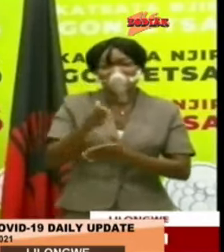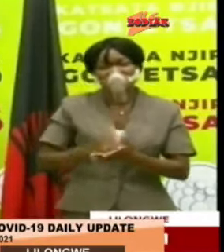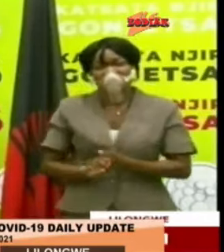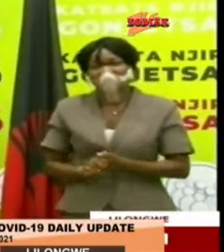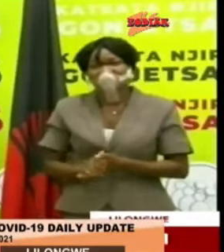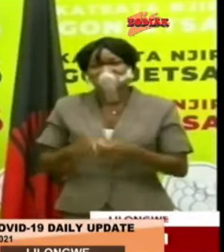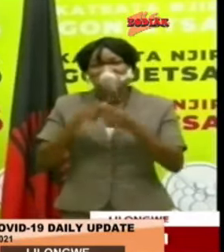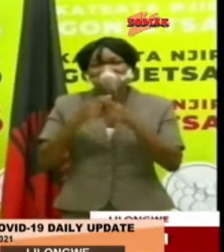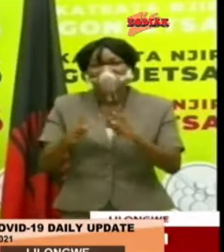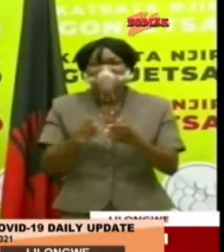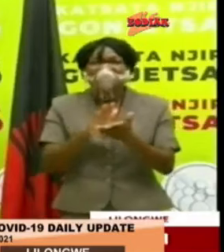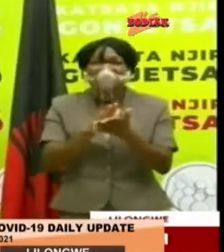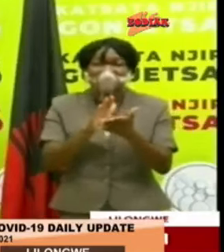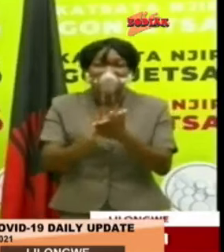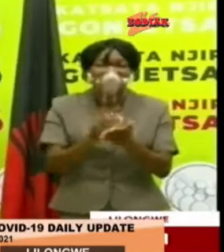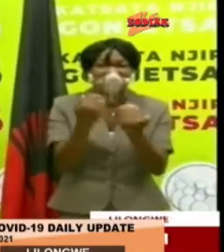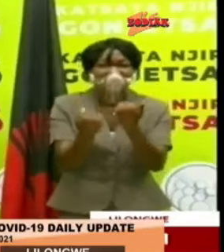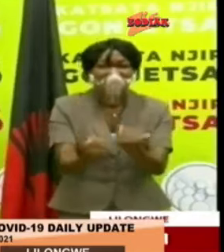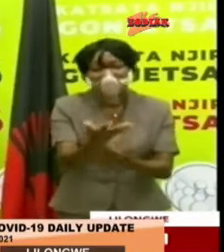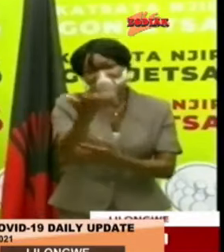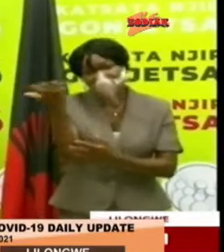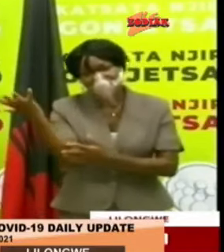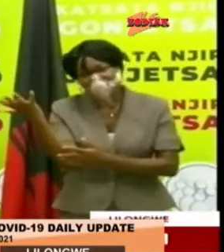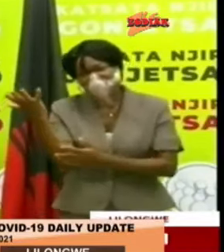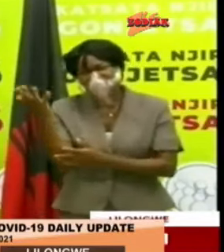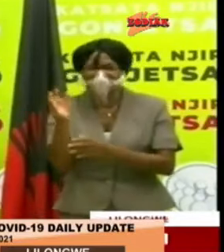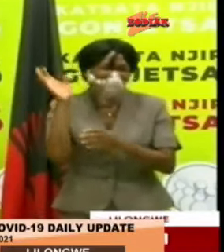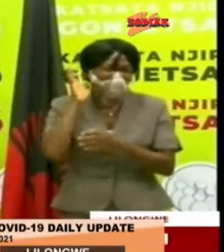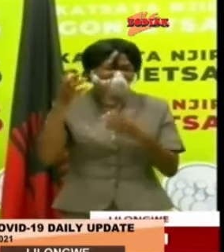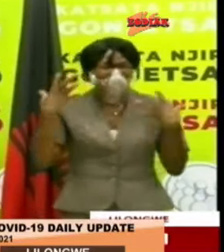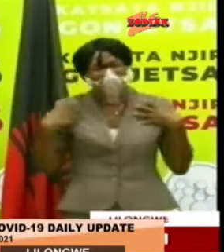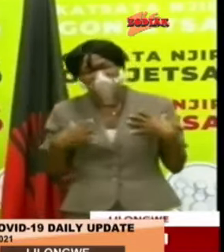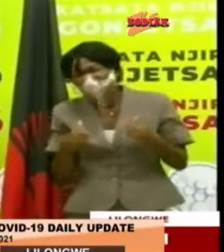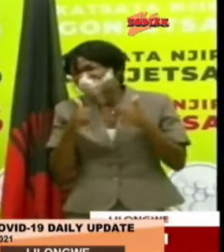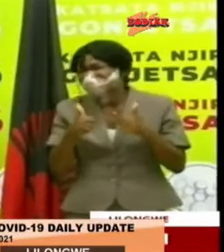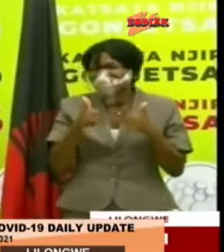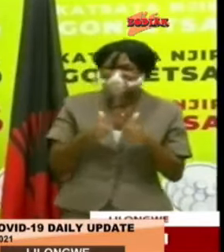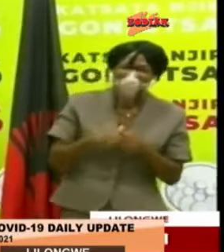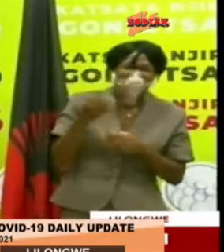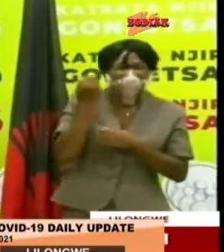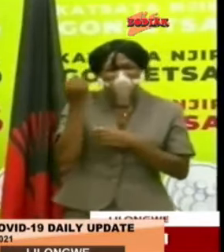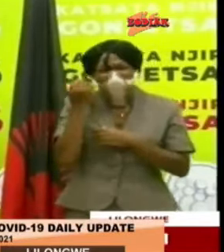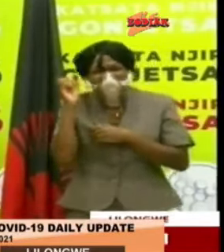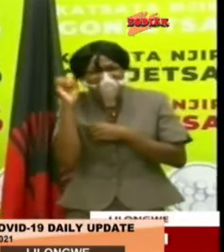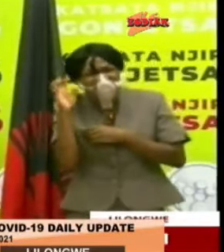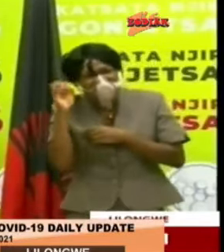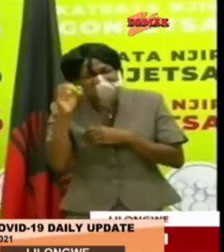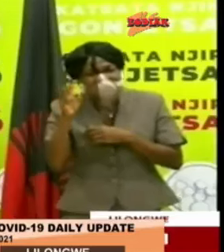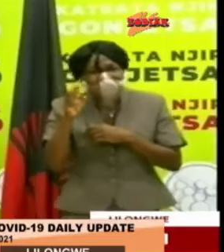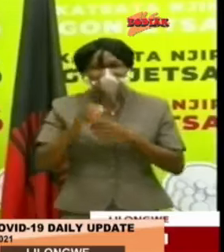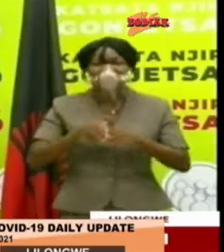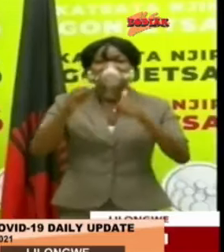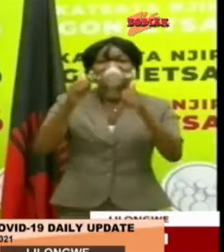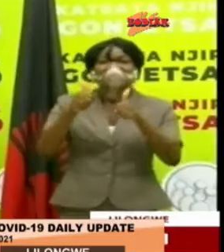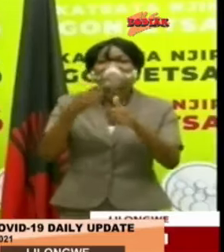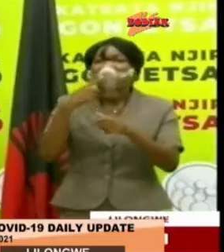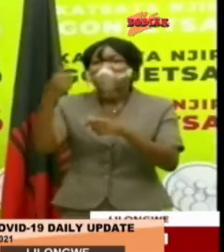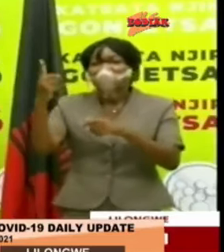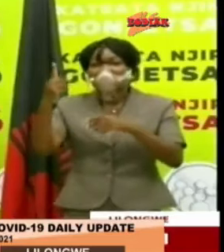komanso ndimeme kuti mwena wina aliyense amene mwina usapeza bwino kasautani chonde mwauza